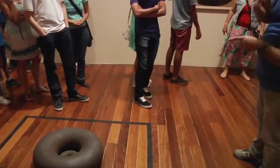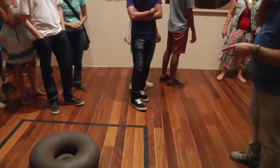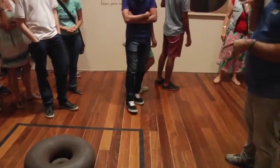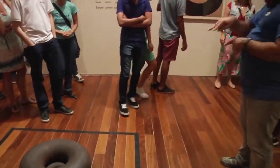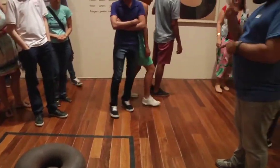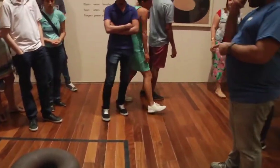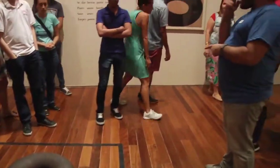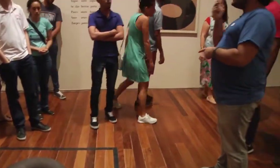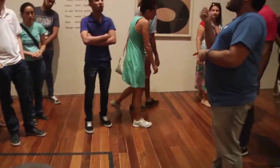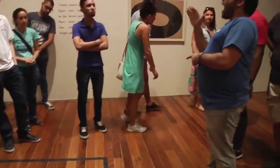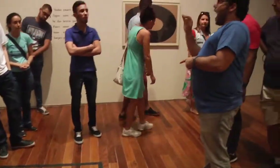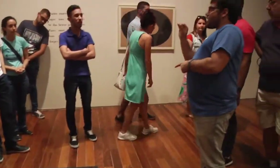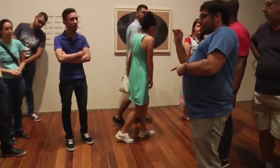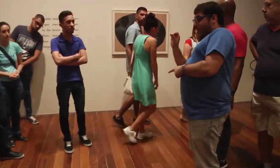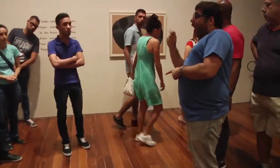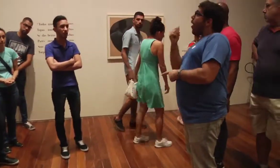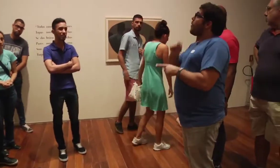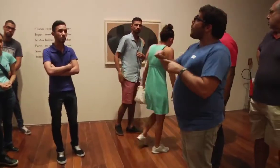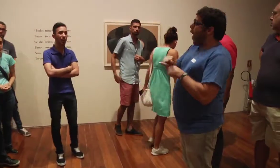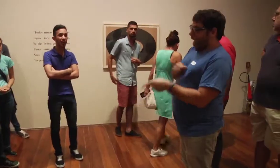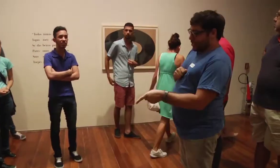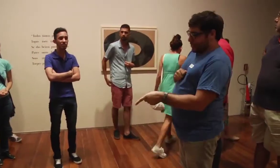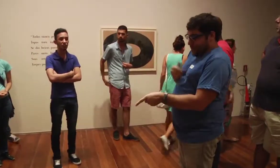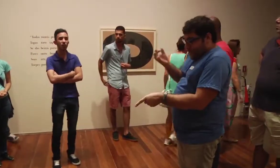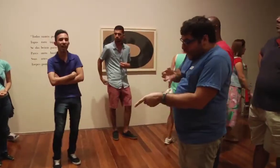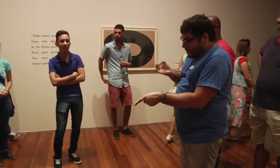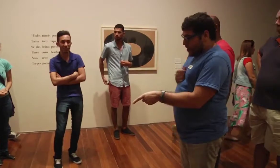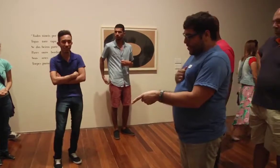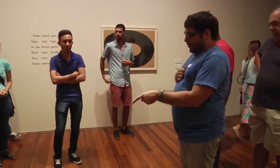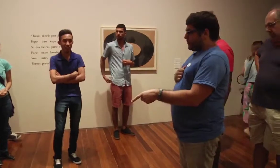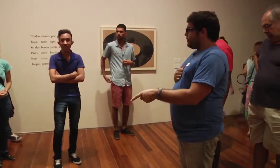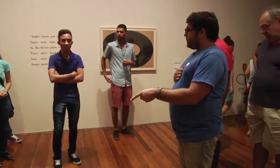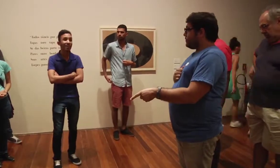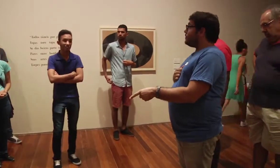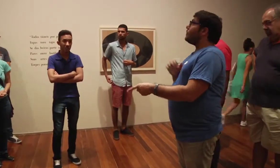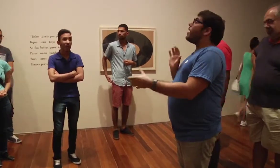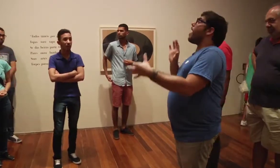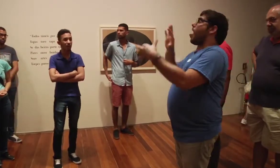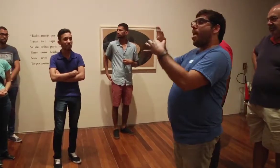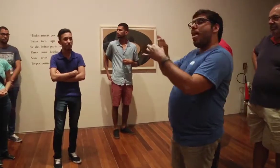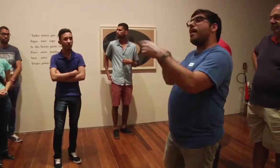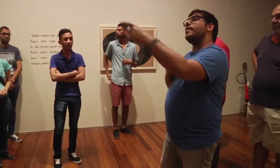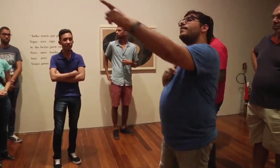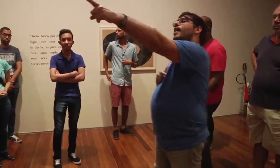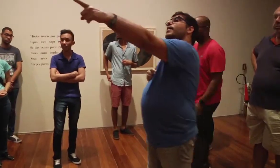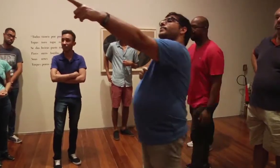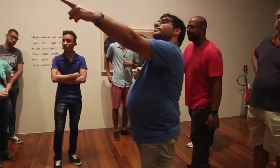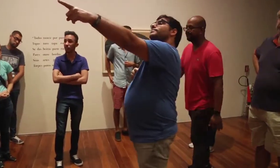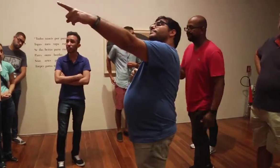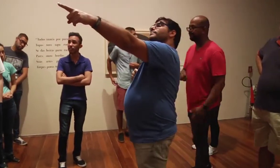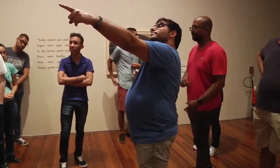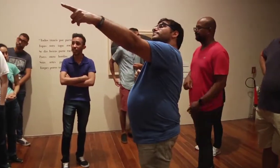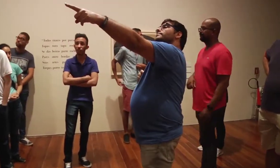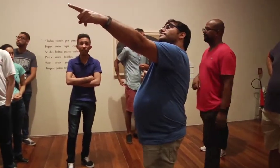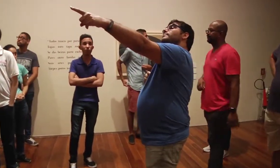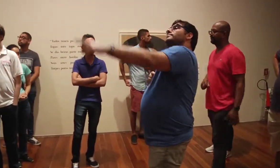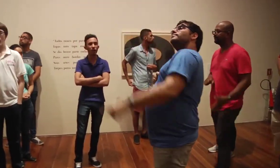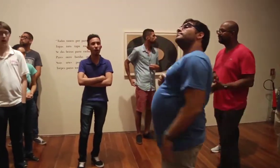é de aço. Visualmente, parece borracha. Ou é aço? Realmente, essa aparência, ela está realmente ligada com aquela outra obra